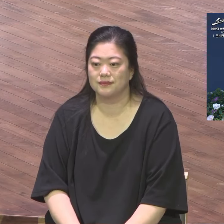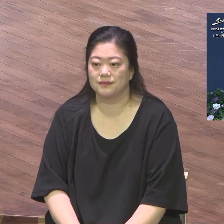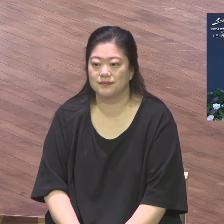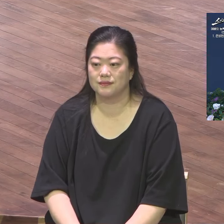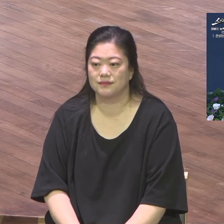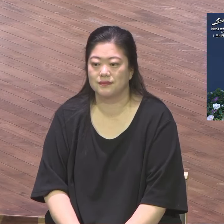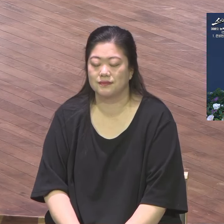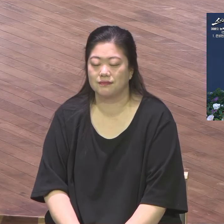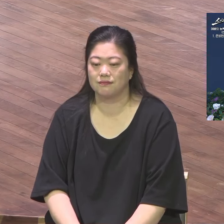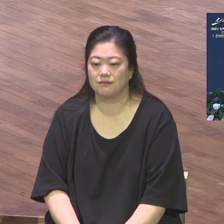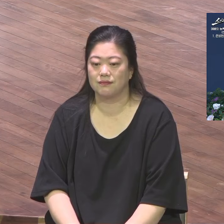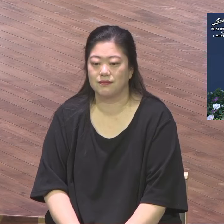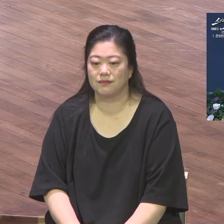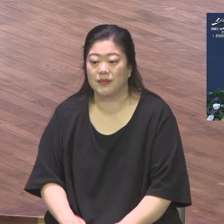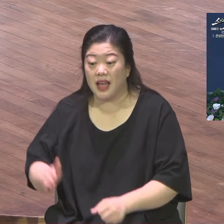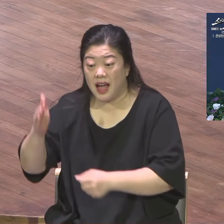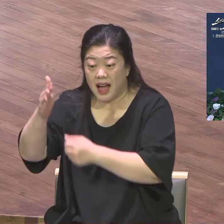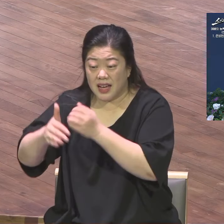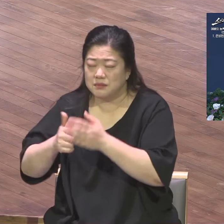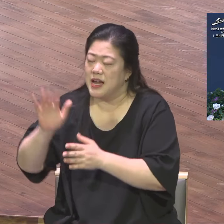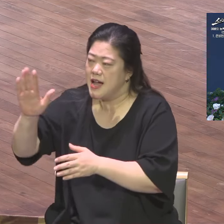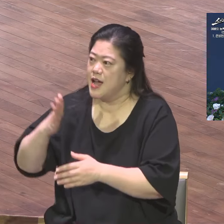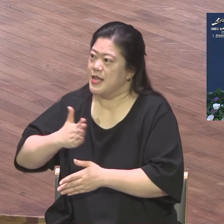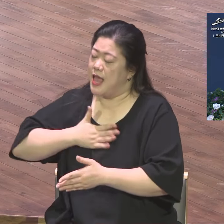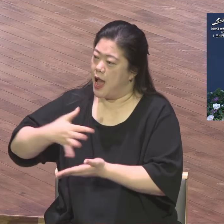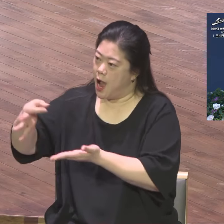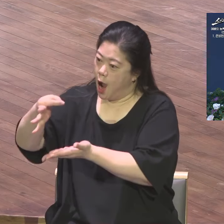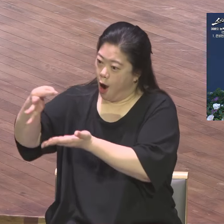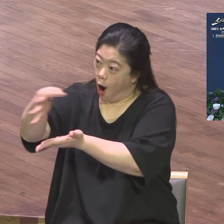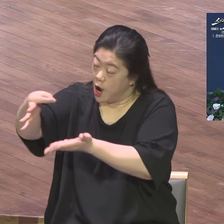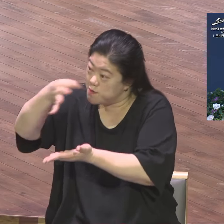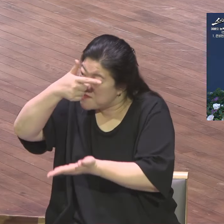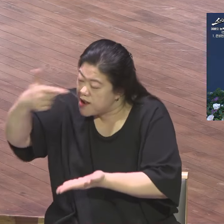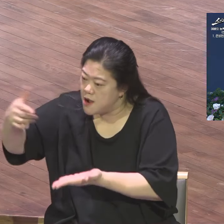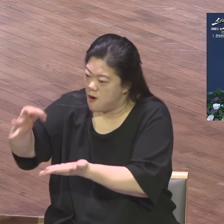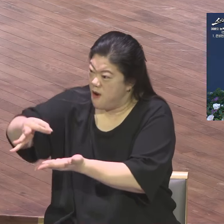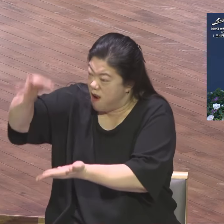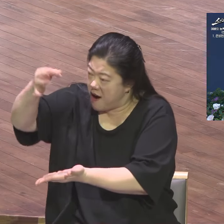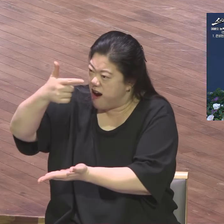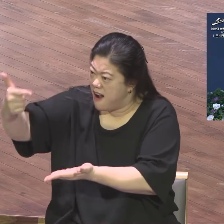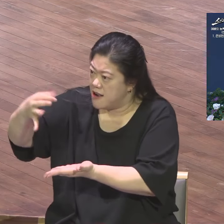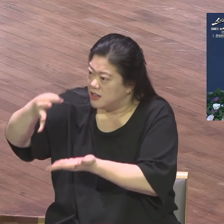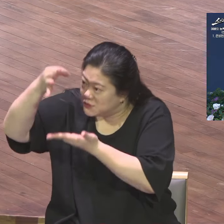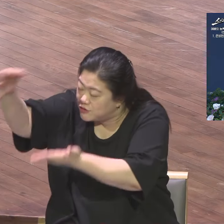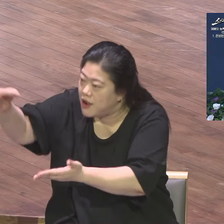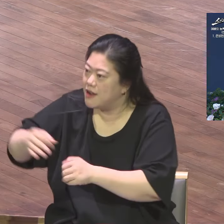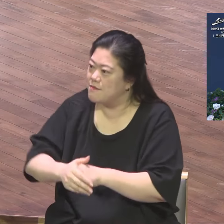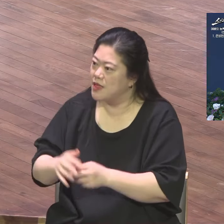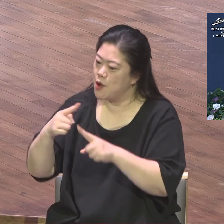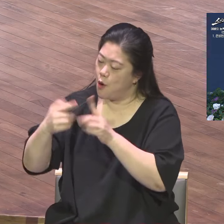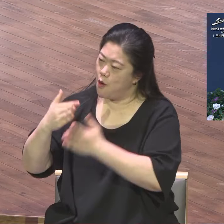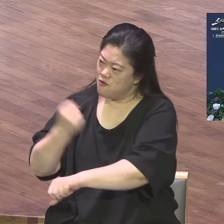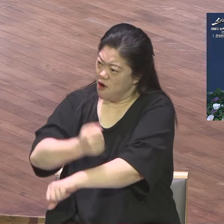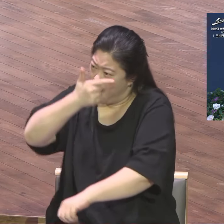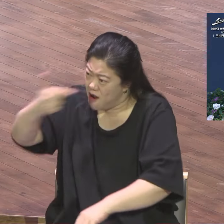어떤 제사보다도 막 제물 가져와다 드린가 봐. 그보다도 말씀 듣는 것을 좋아한다 하나님은.